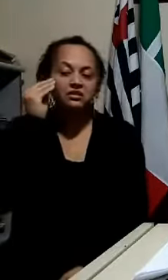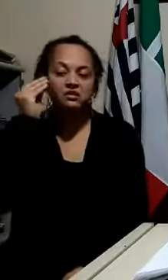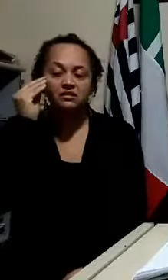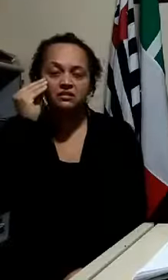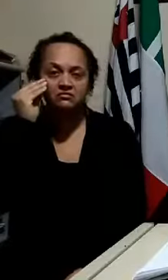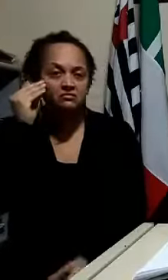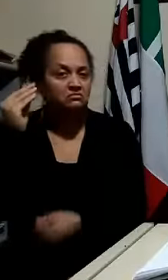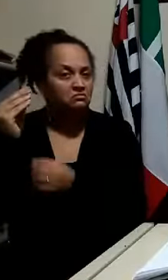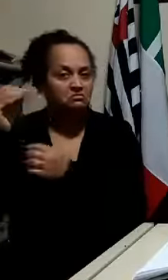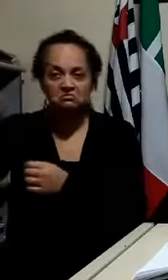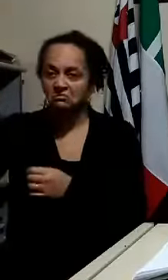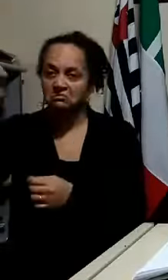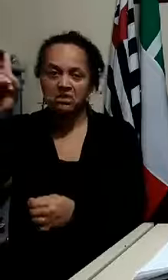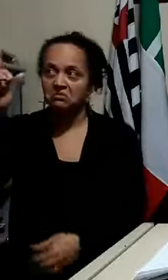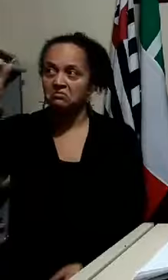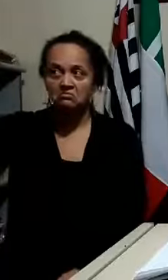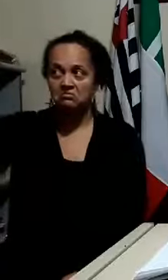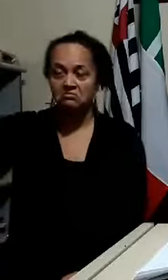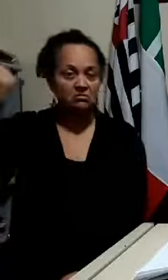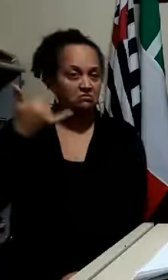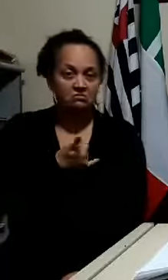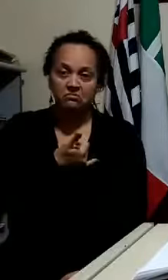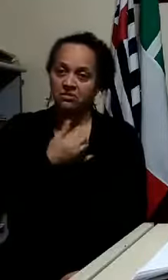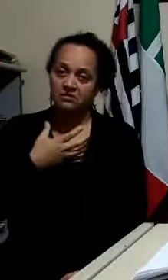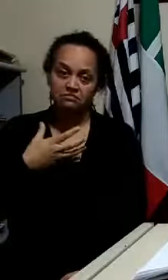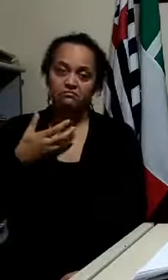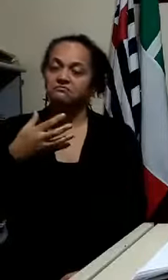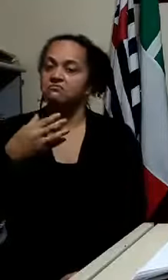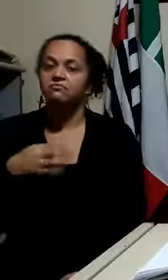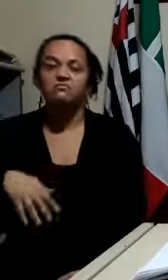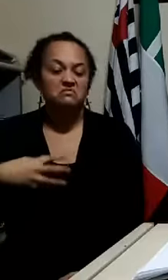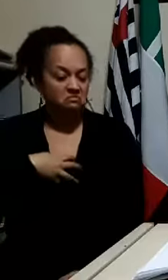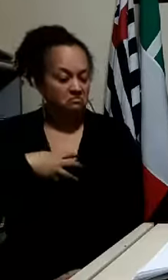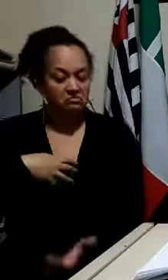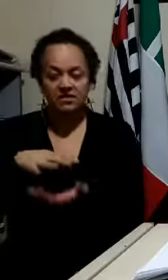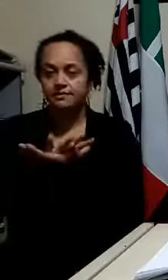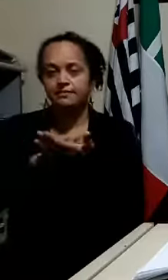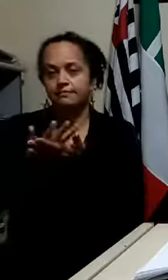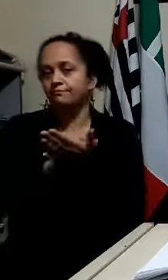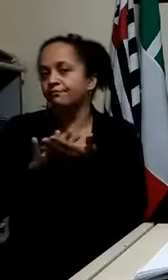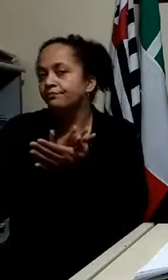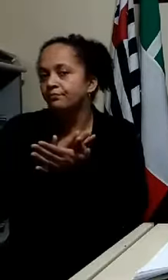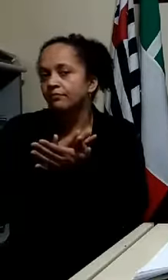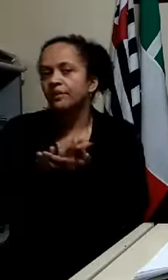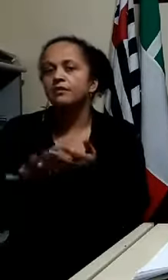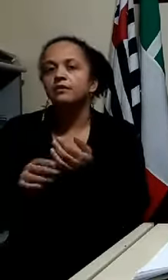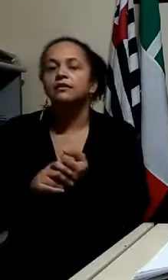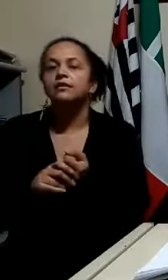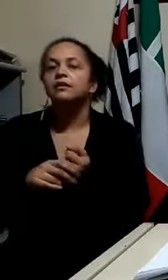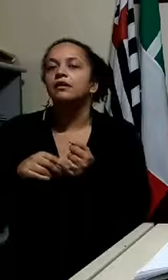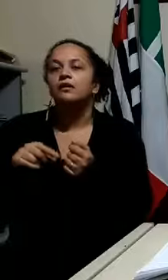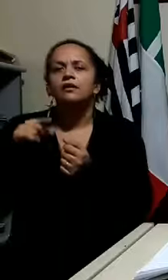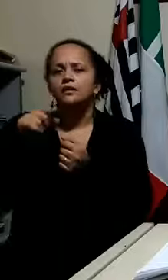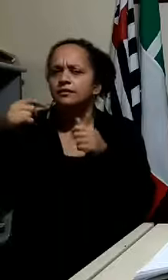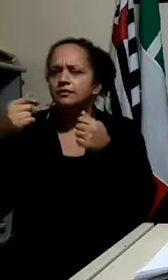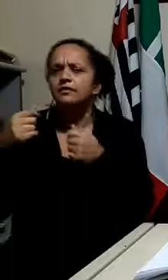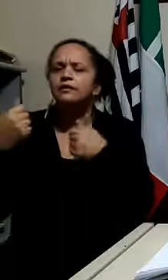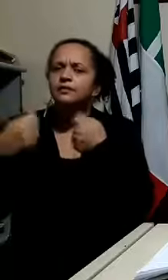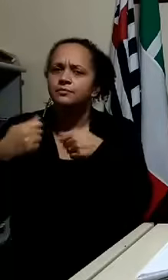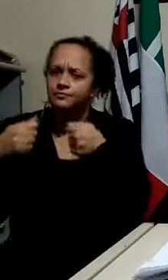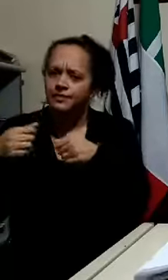pessoais com Deus. E o que vale na vida cristã não é o tanto que a gente sabe teoricamente, mas é o tanto que a